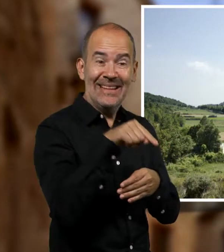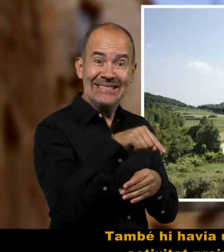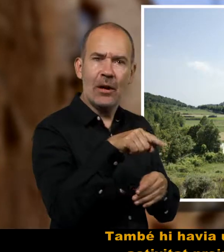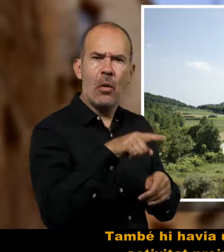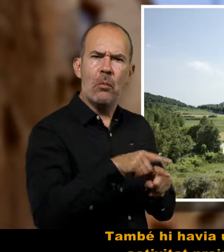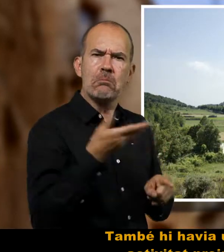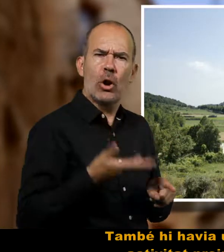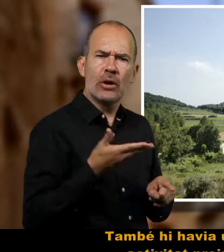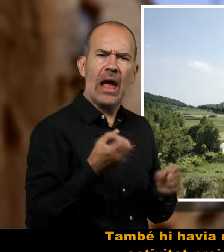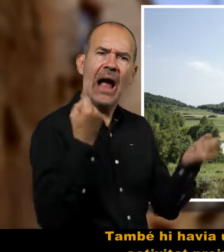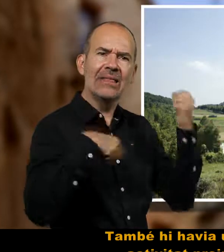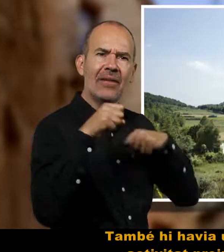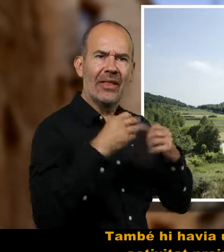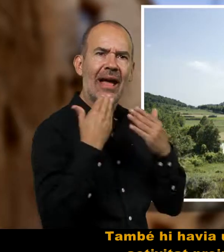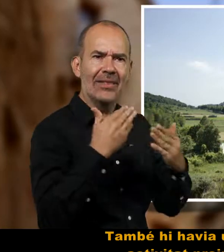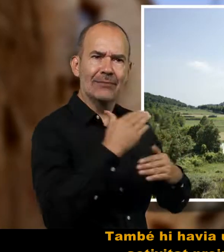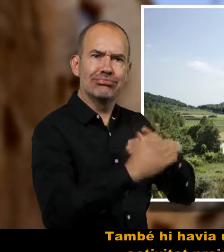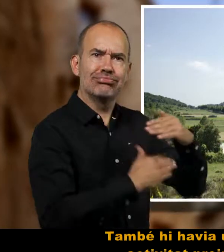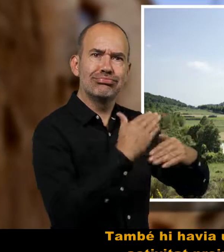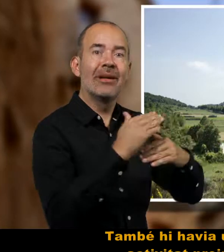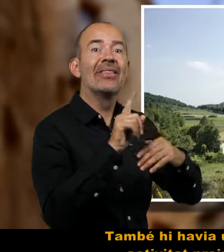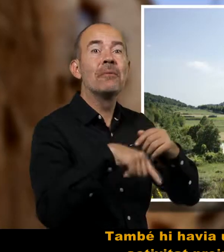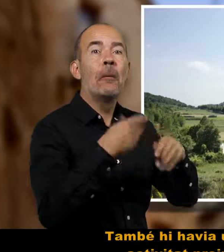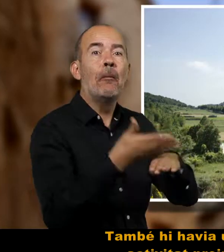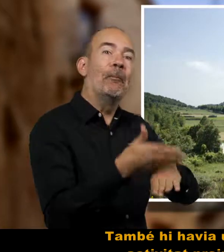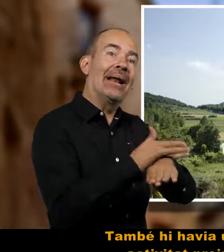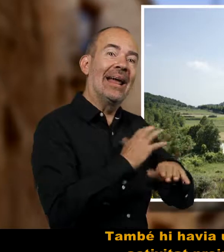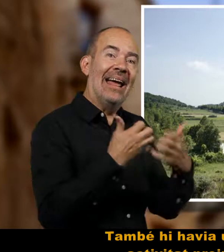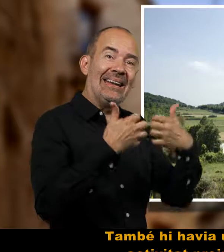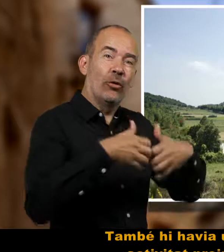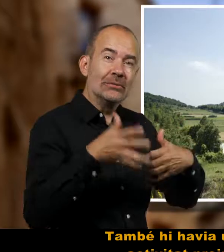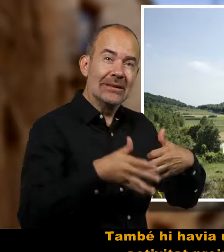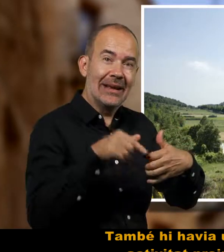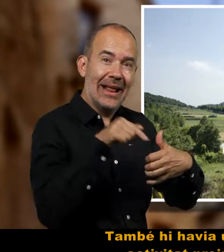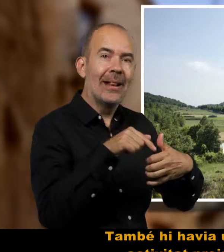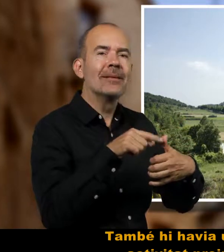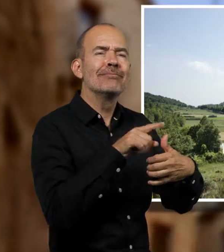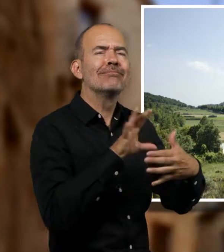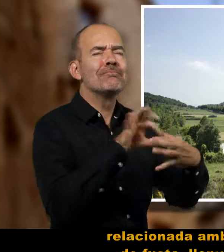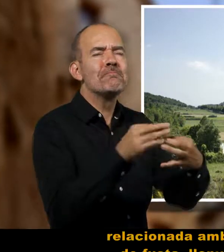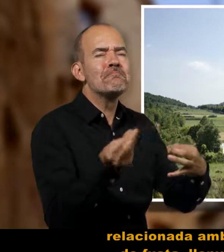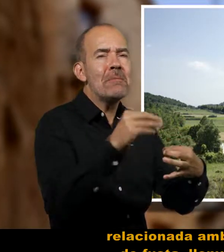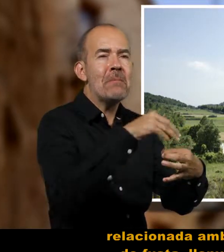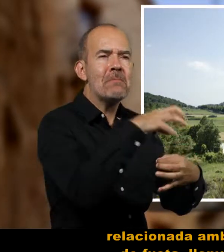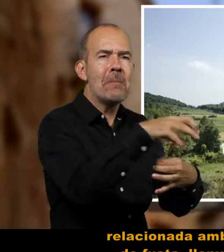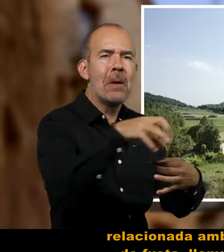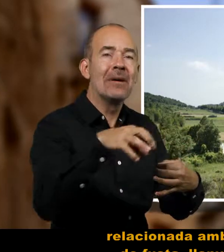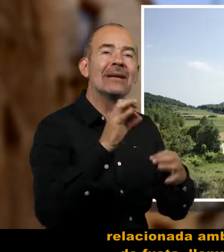També hi havia una notable activitat preindustrial relacionada amb l'obtenció de fusta, llenya